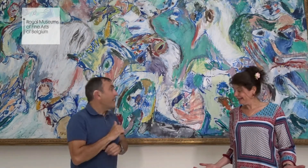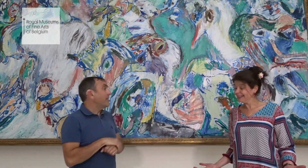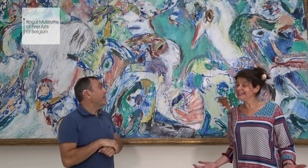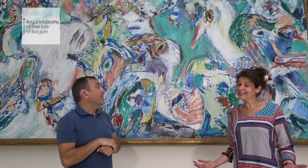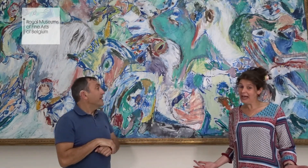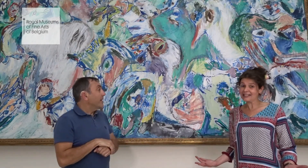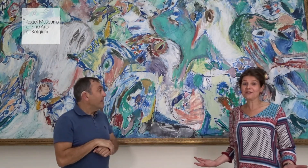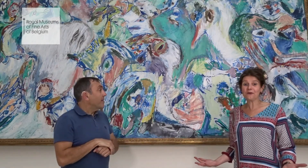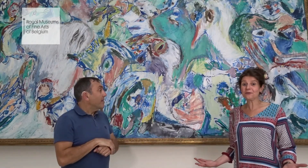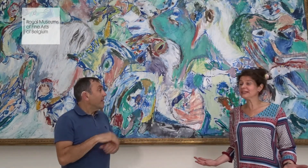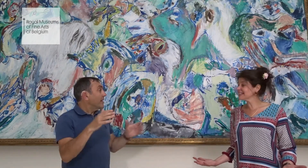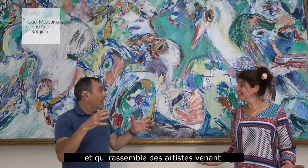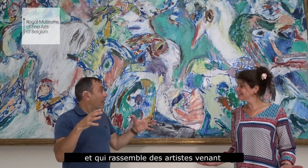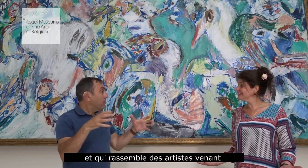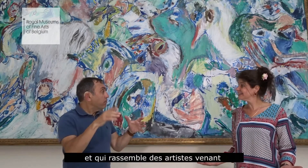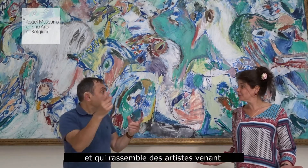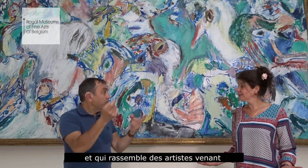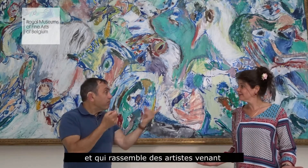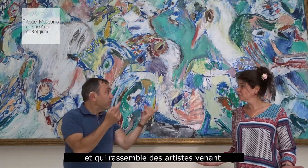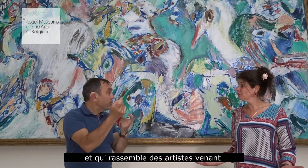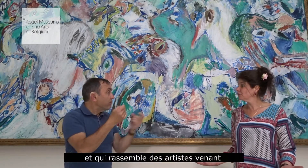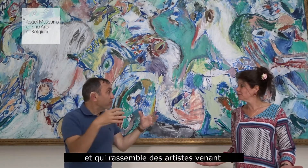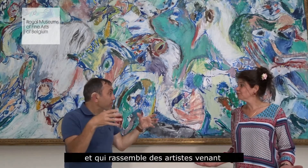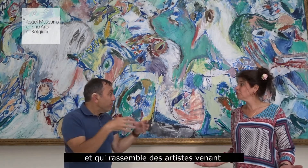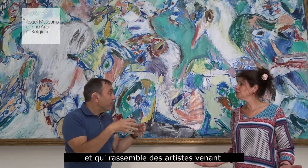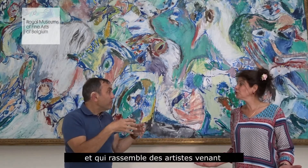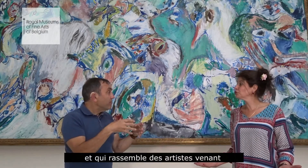et qui rassemble des artistes venant de